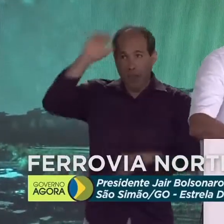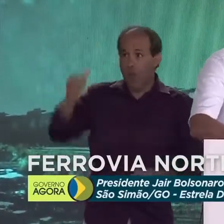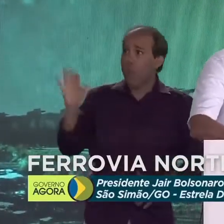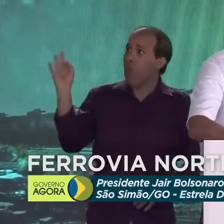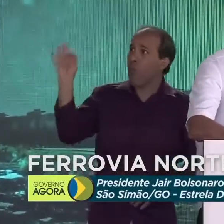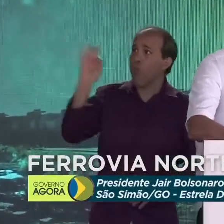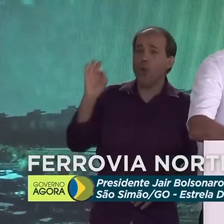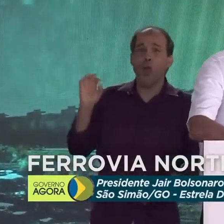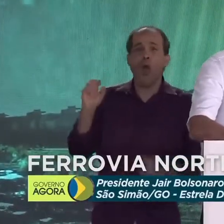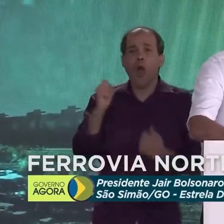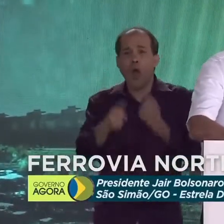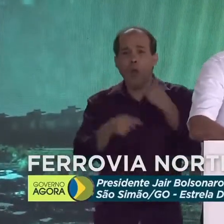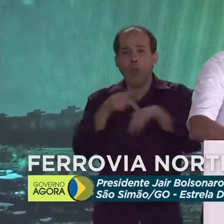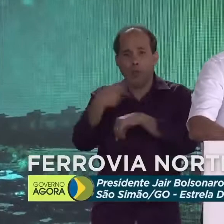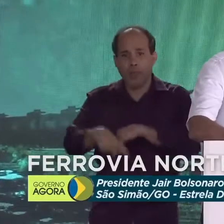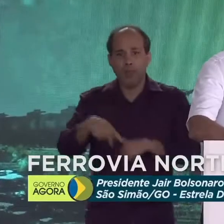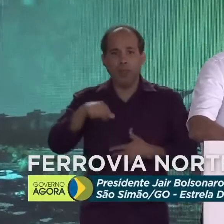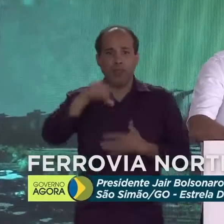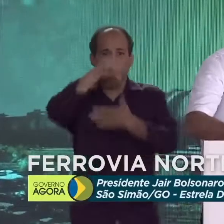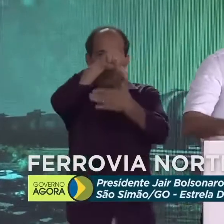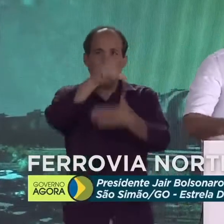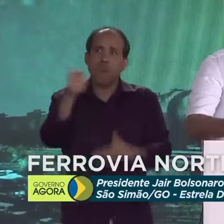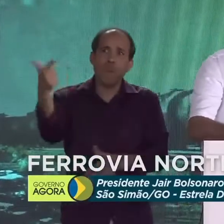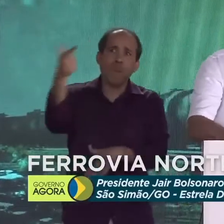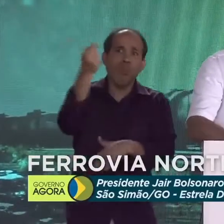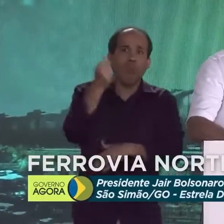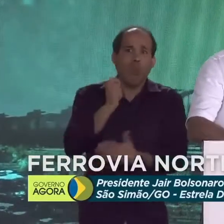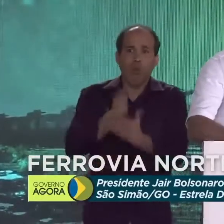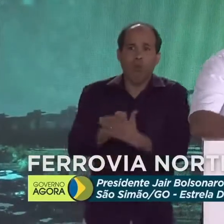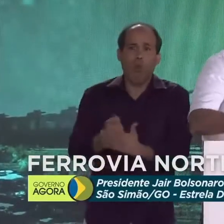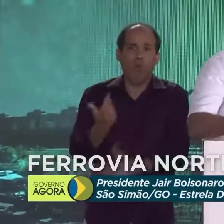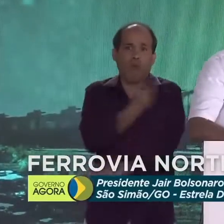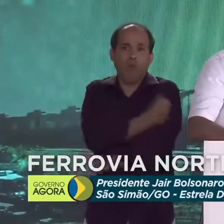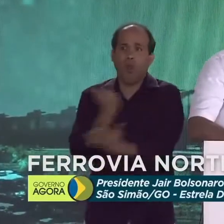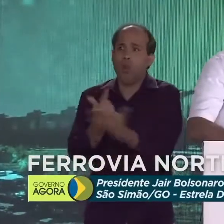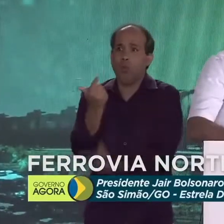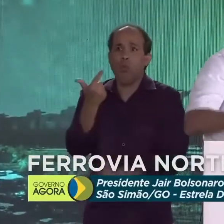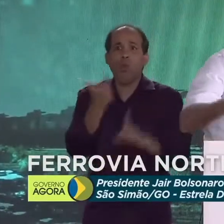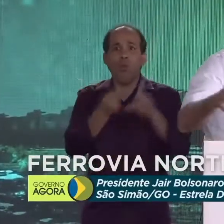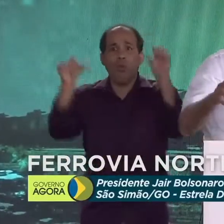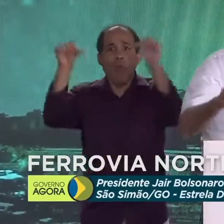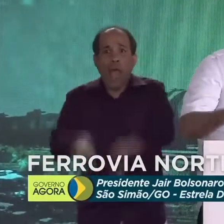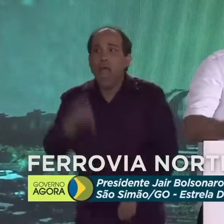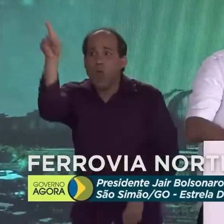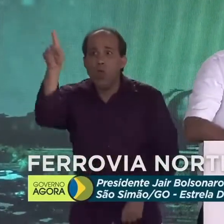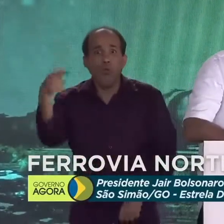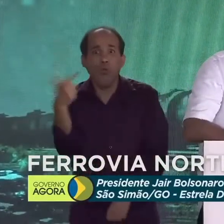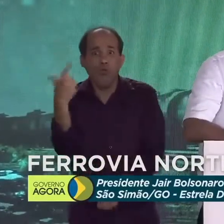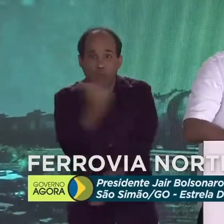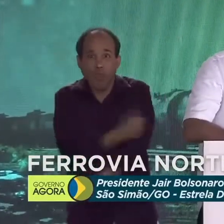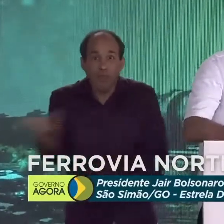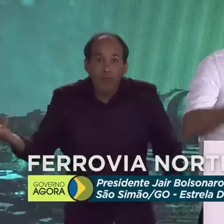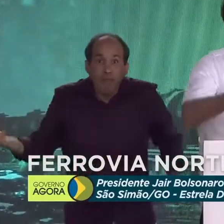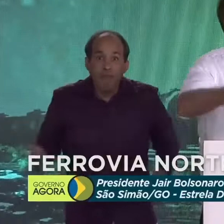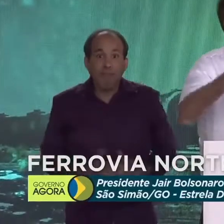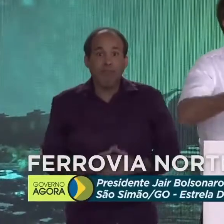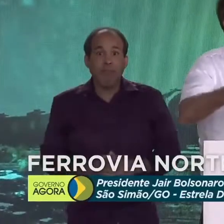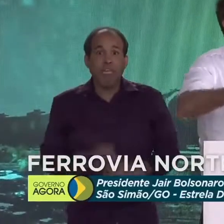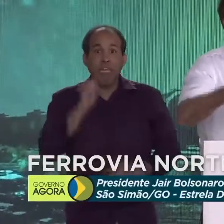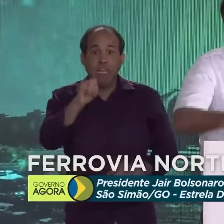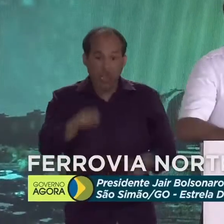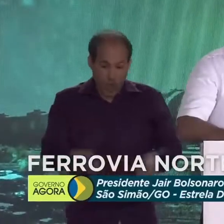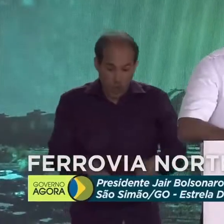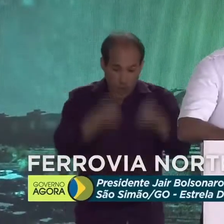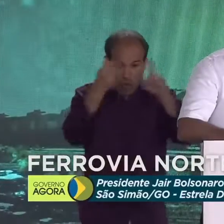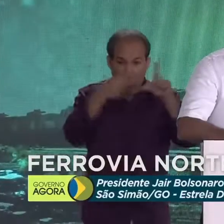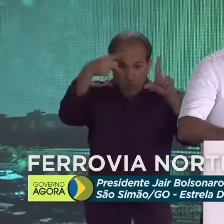alguns países aqui da América do Sul? Porque não tem dinheiro, não tem economia, então não tem vacina. Se nós destruirmos